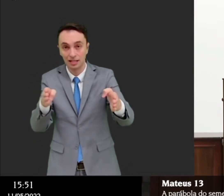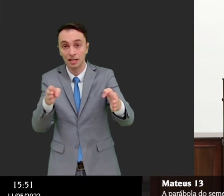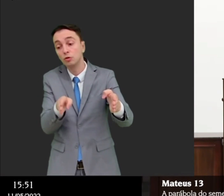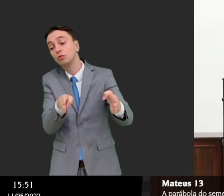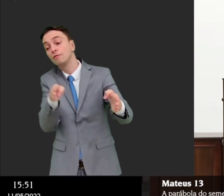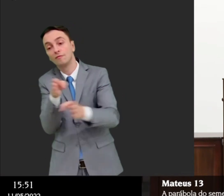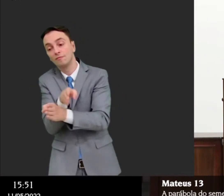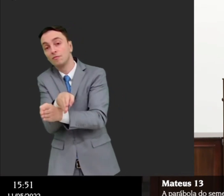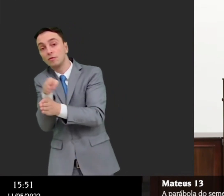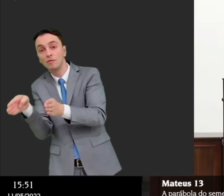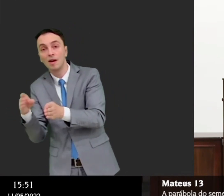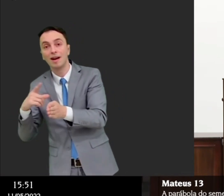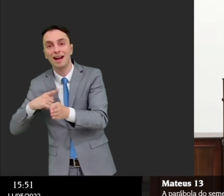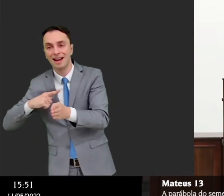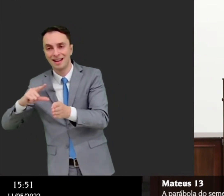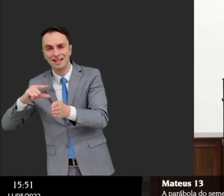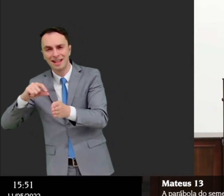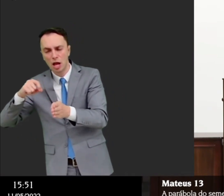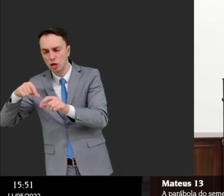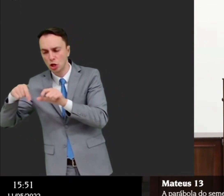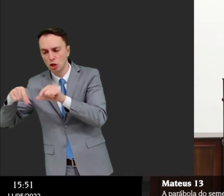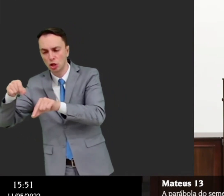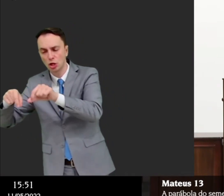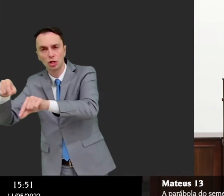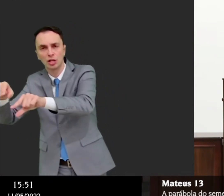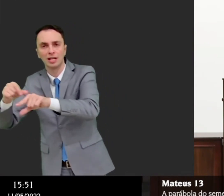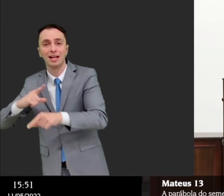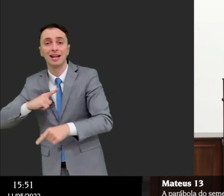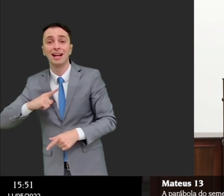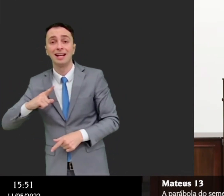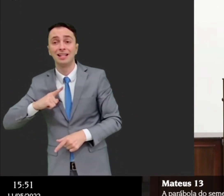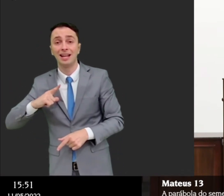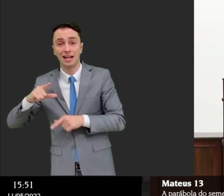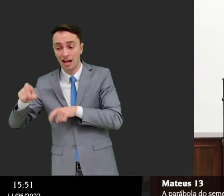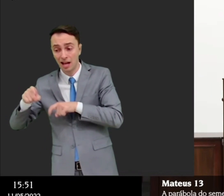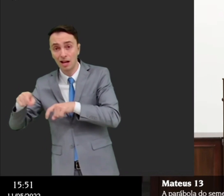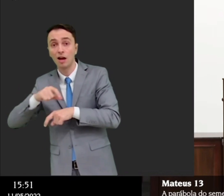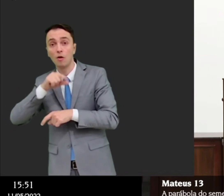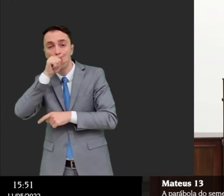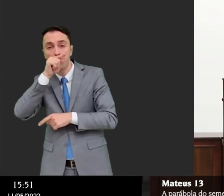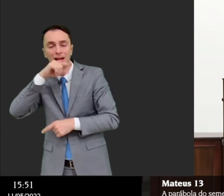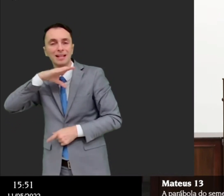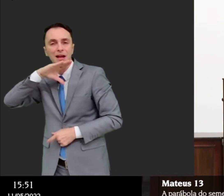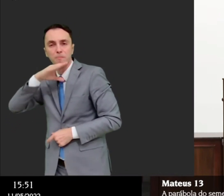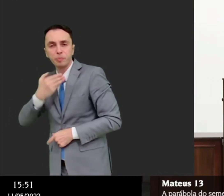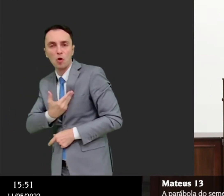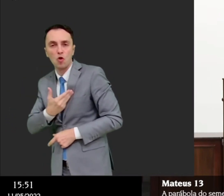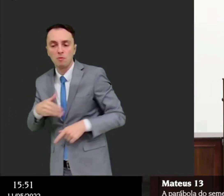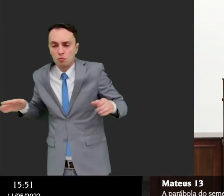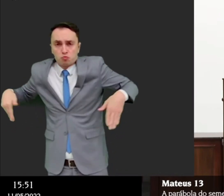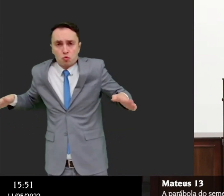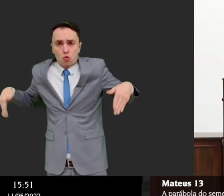seu grão de soja, o seu grão de milho, o seu grão de arroz, é pelas estradas. As pombas vêm a